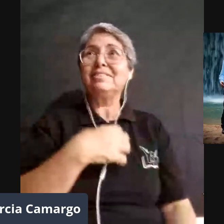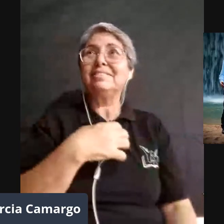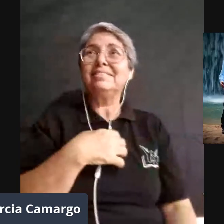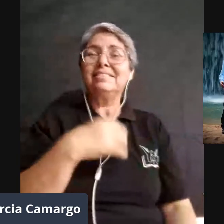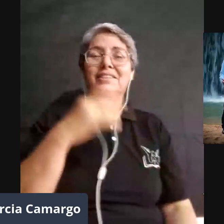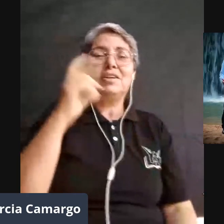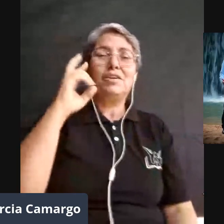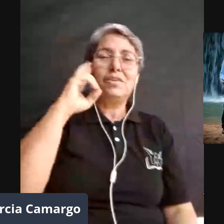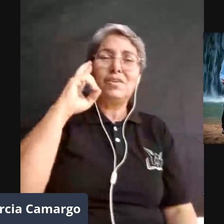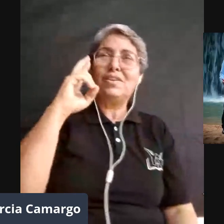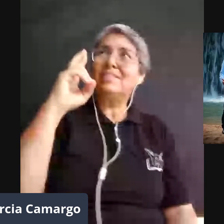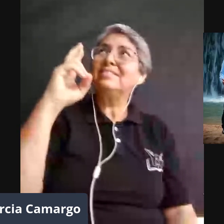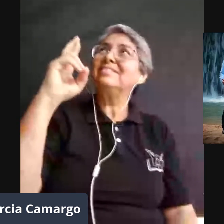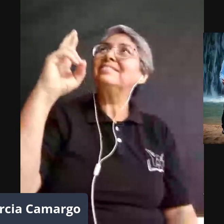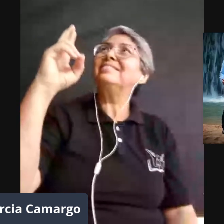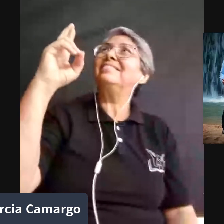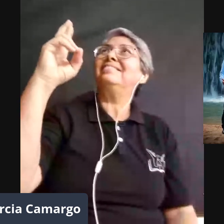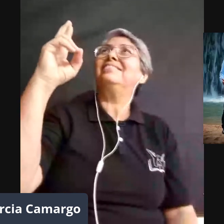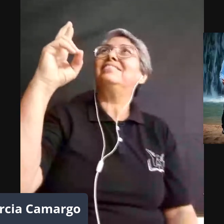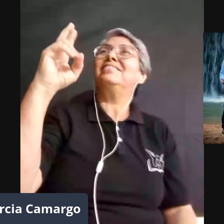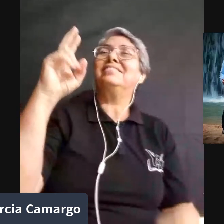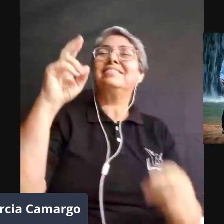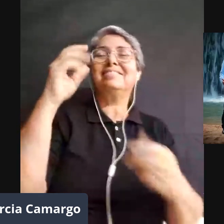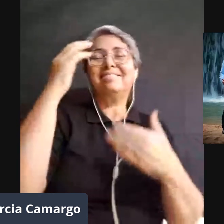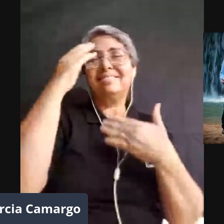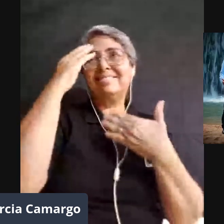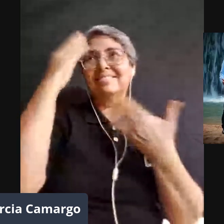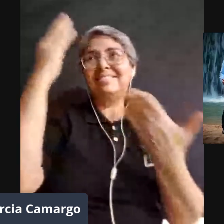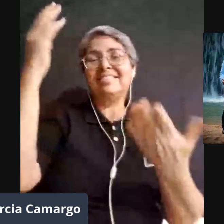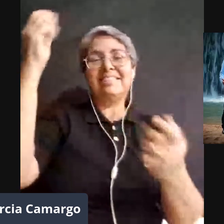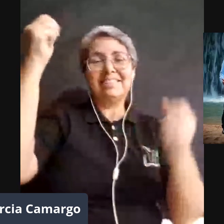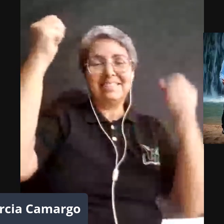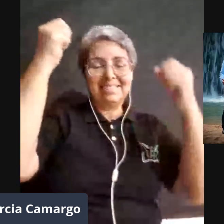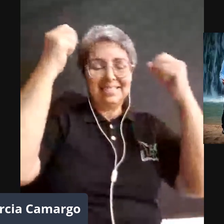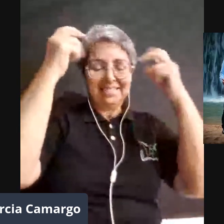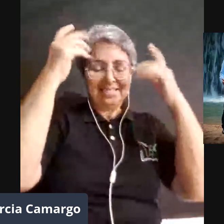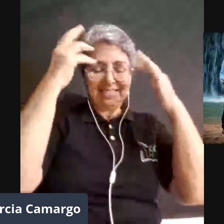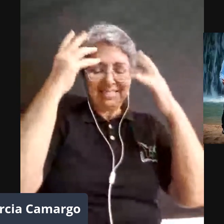sua graça, sim, eu